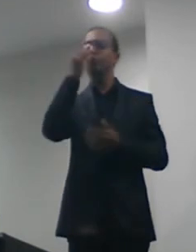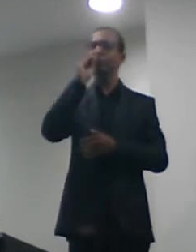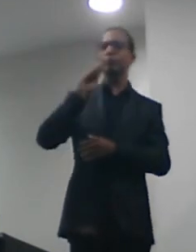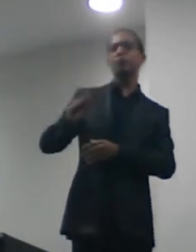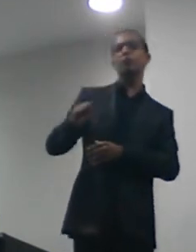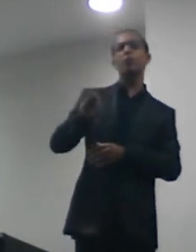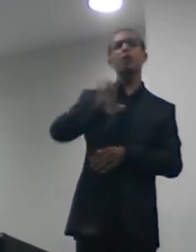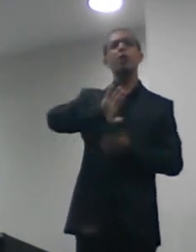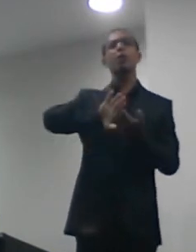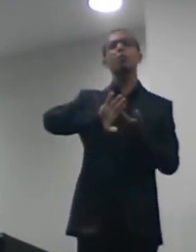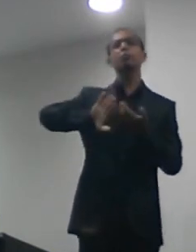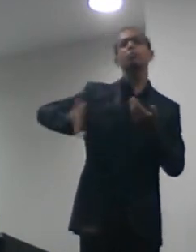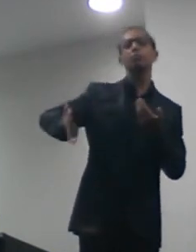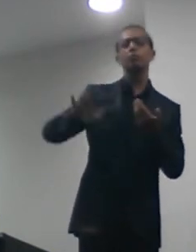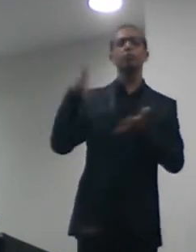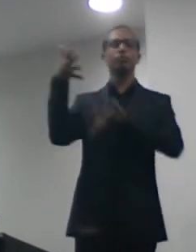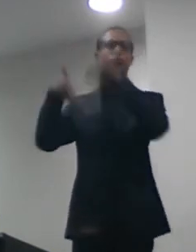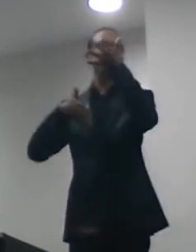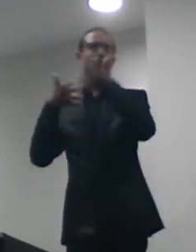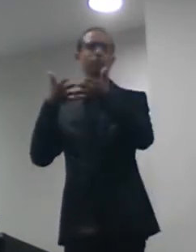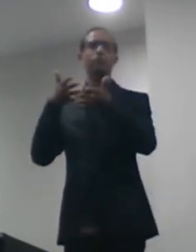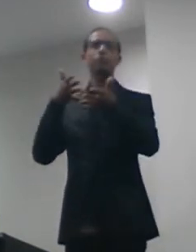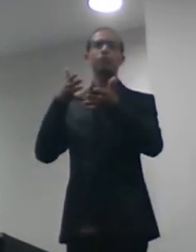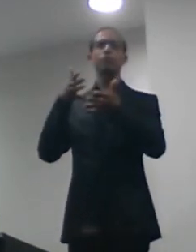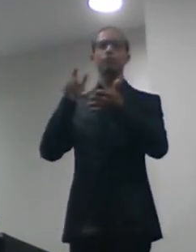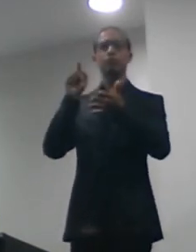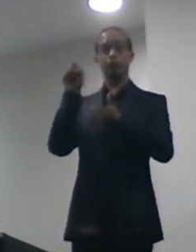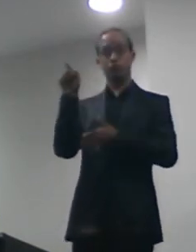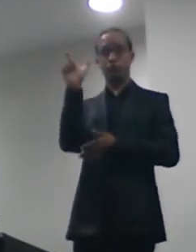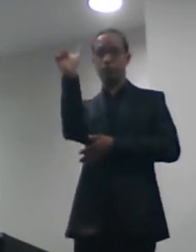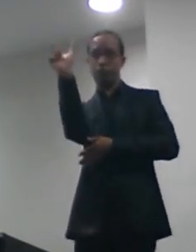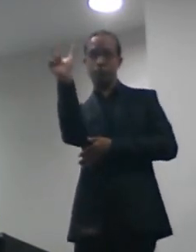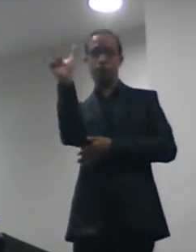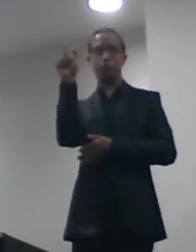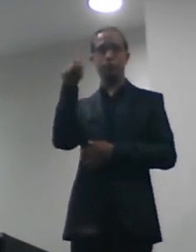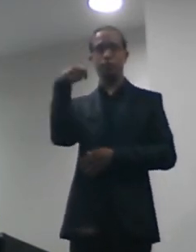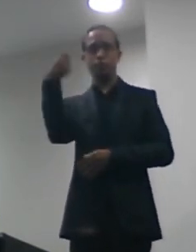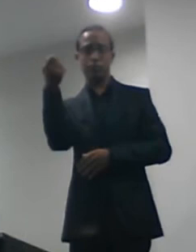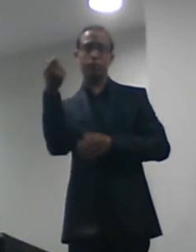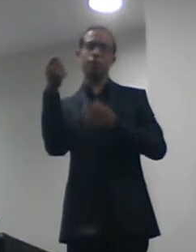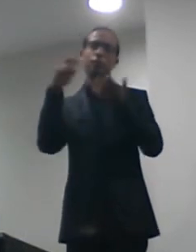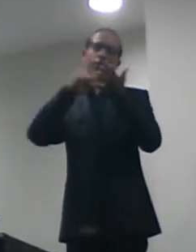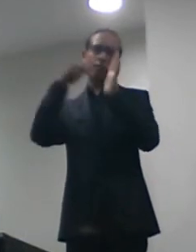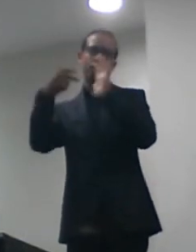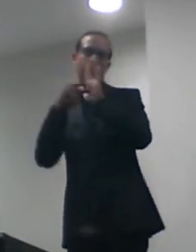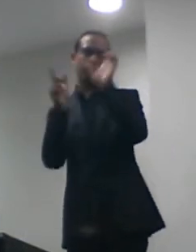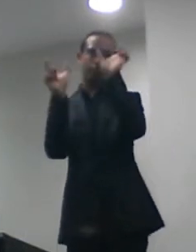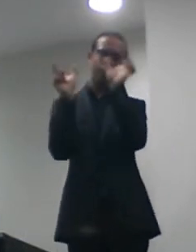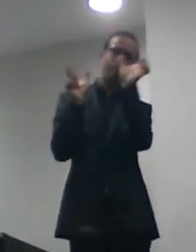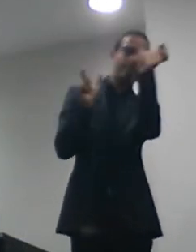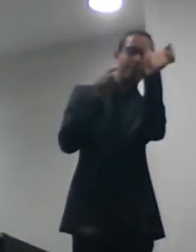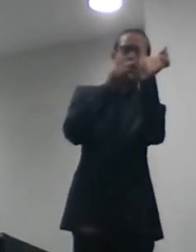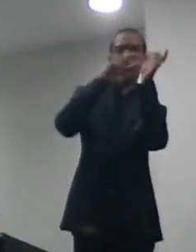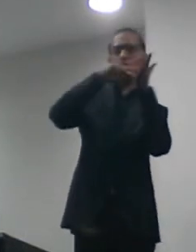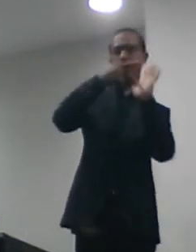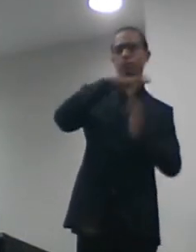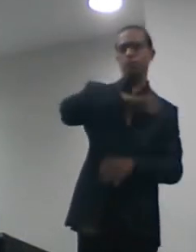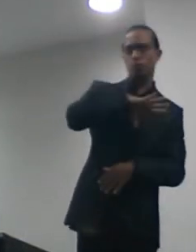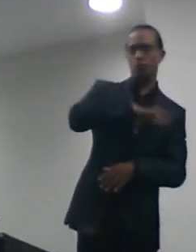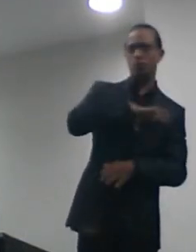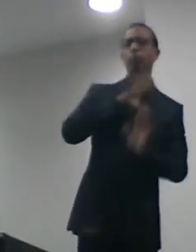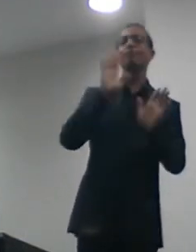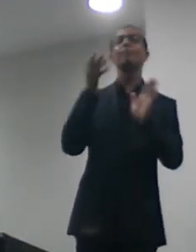marginais. Se eles falavam por meio de sinais, que o sinal é em tese a nossa palavra no português, eles